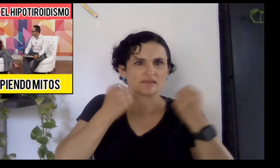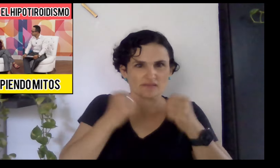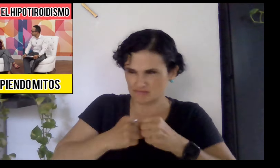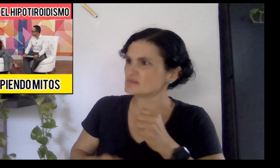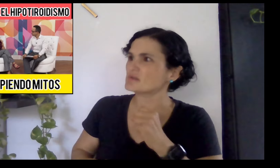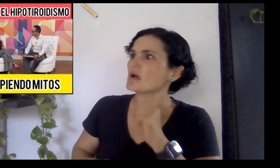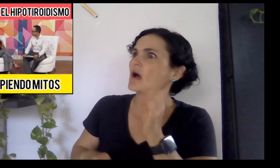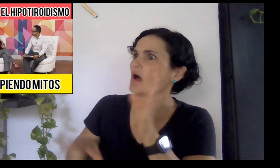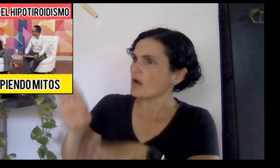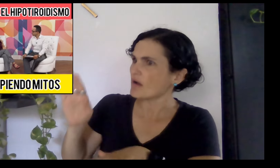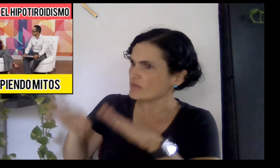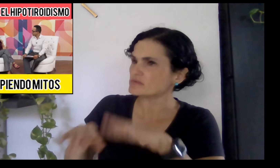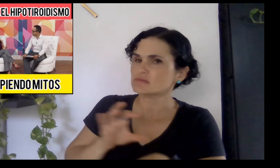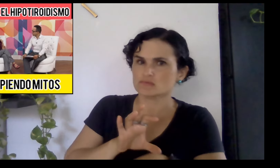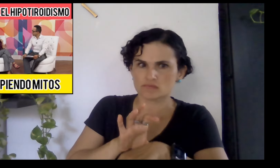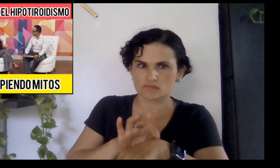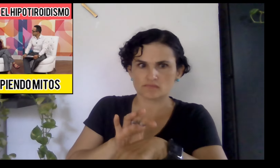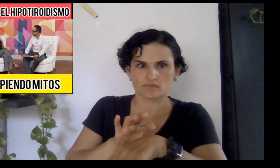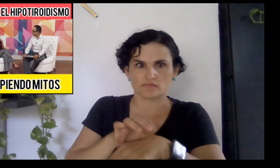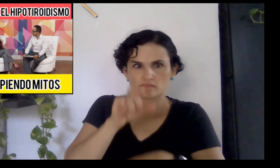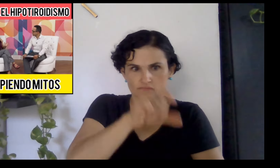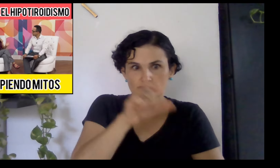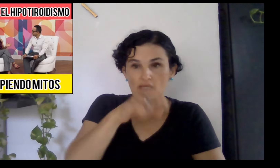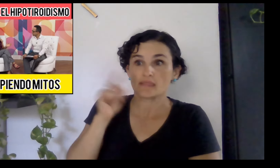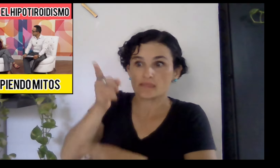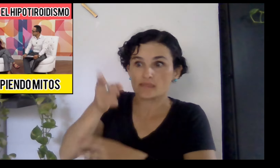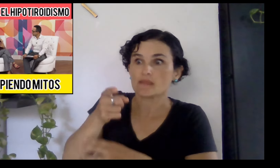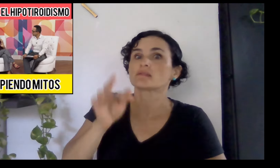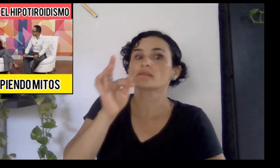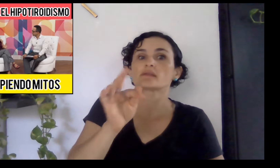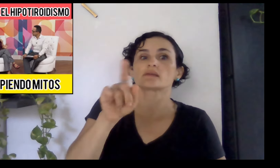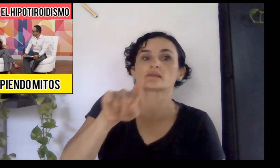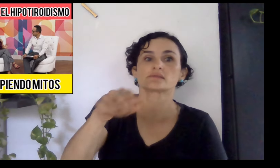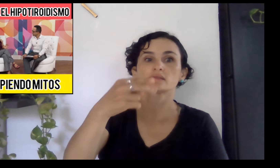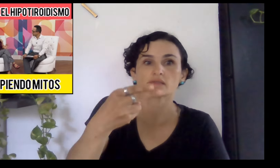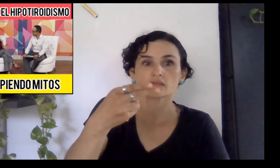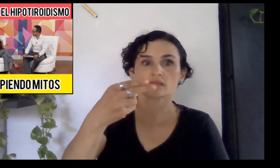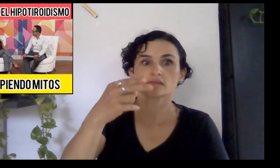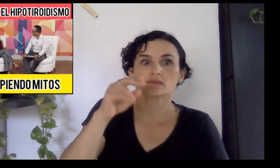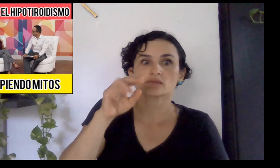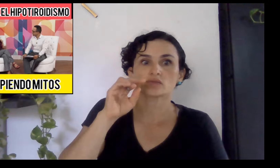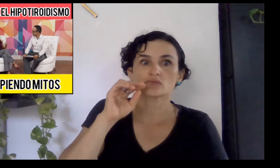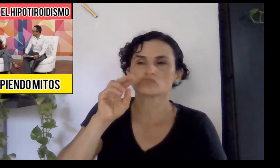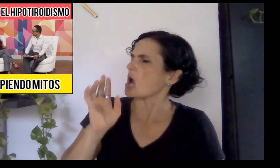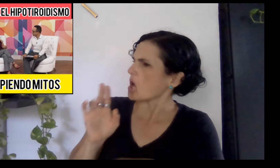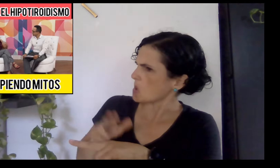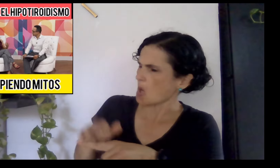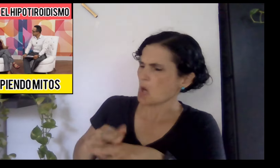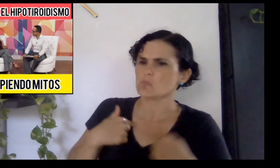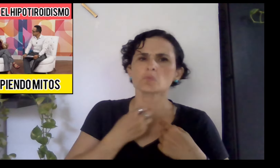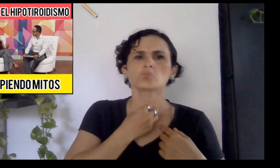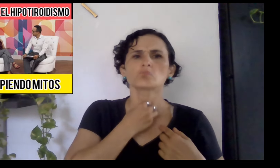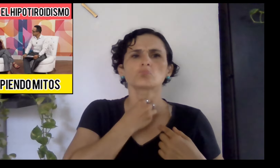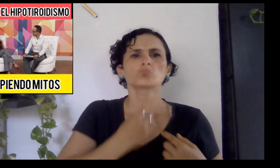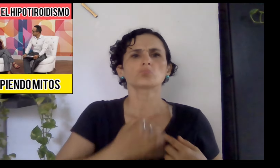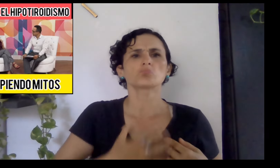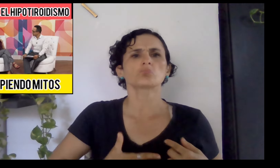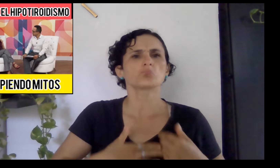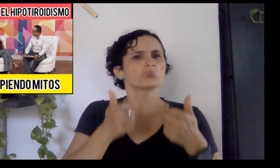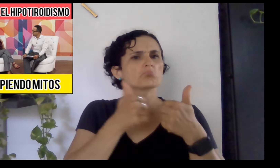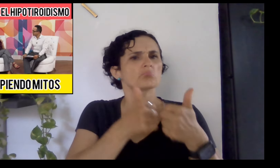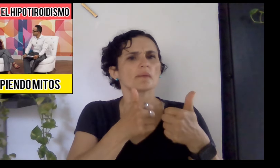examen de TSH y les sale normal. Y la mayoría de veces se quedan tranquilos porque dicen, no, su tiroides está bien, pero siguen con toda esa cantidad de